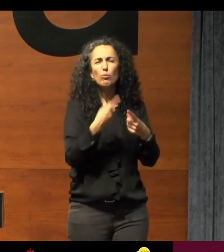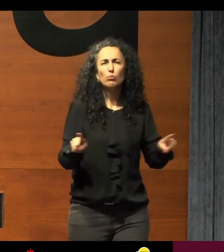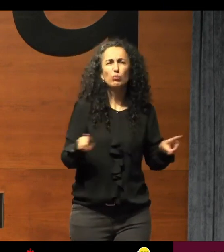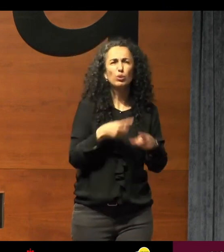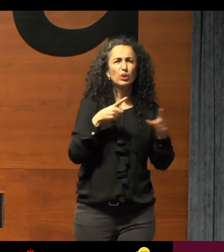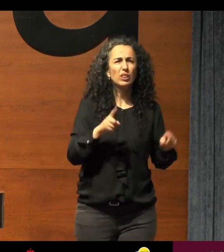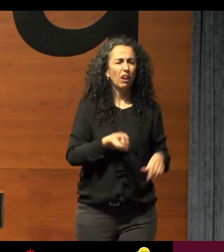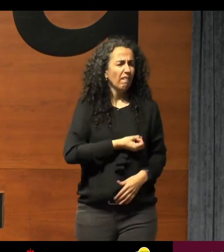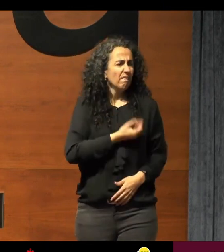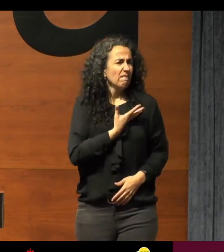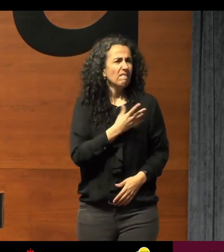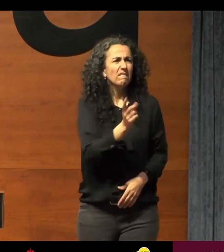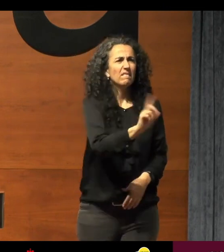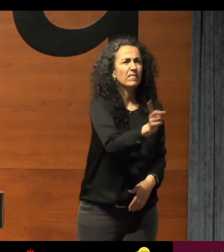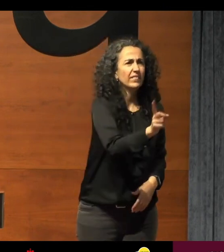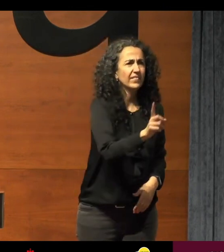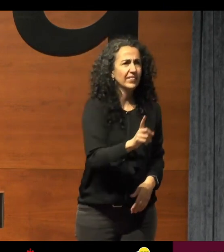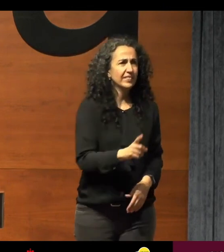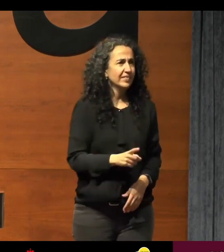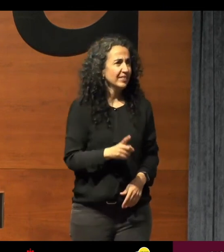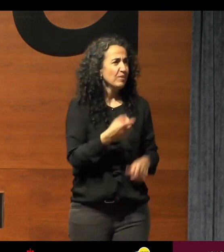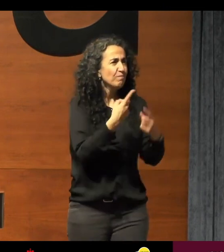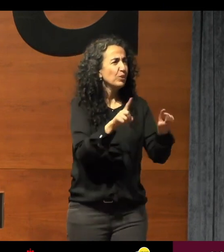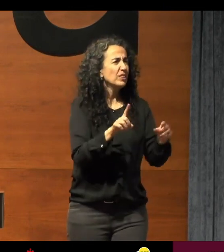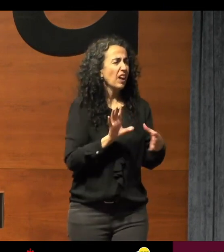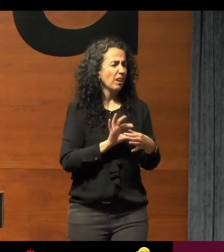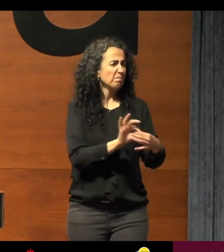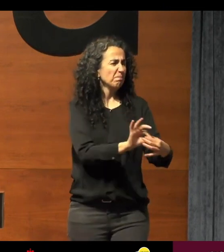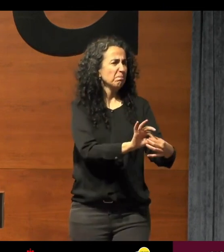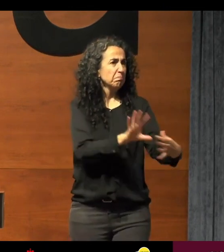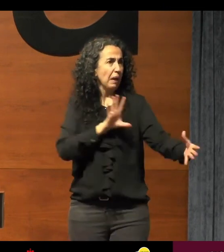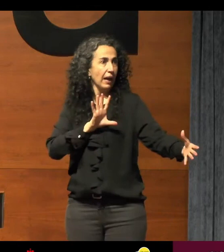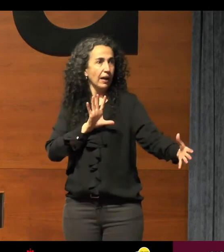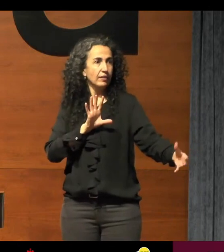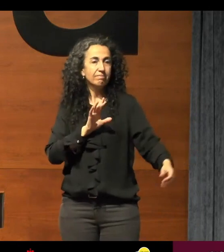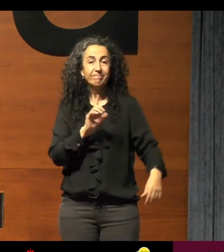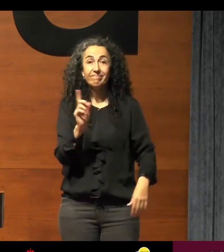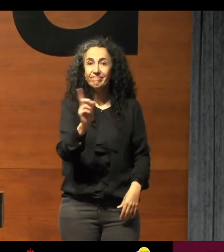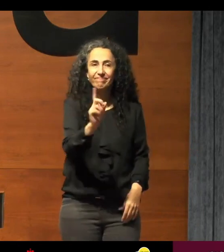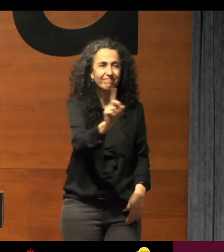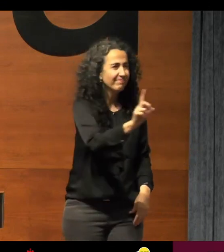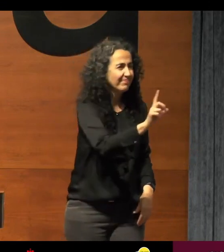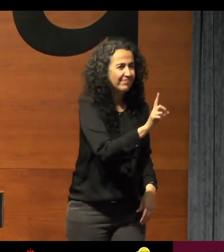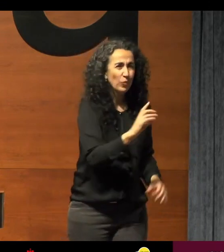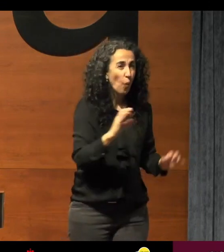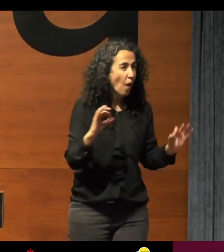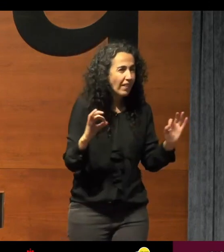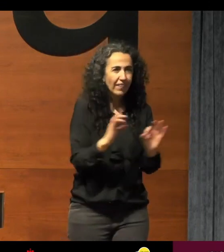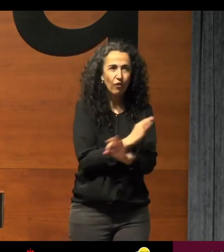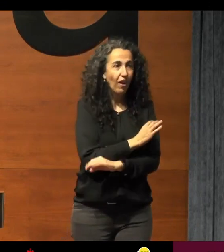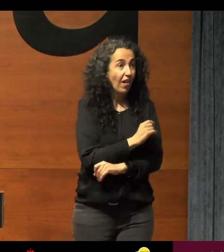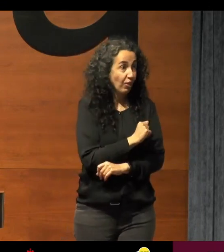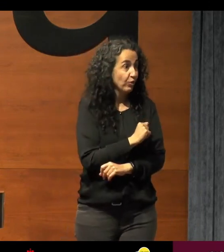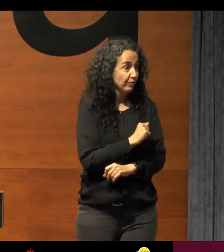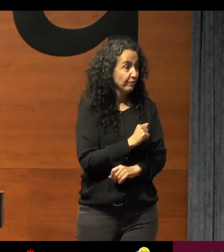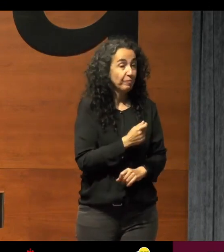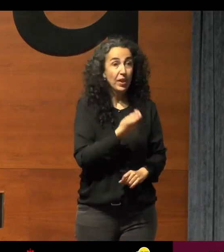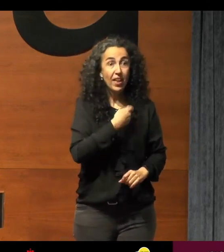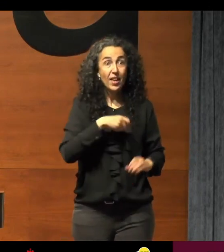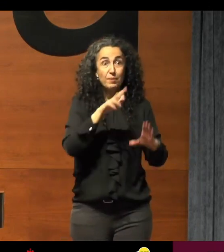Quizás podáis pensar que las personas sordas no sienten pasión por la música, no se sienten identificadas con la